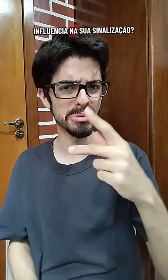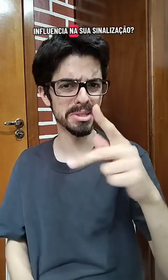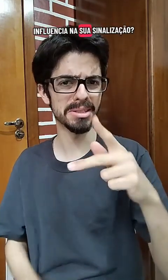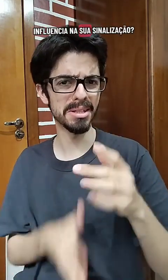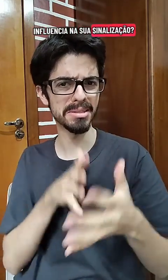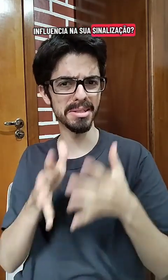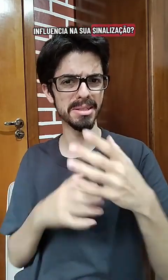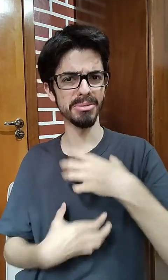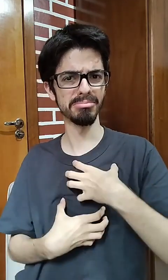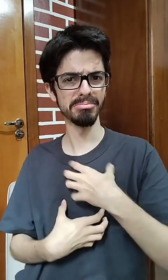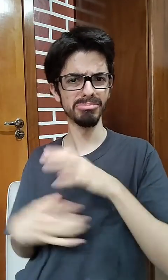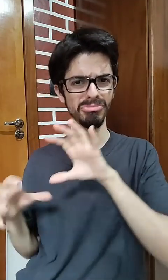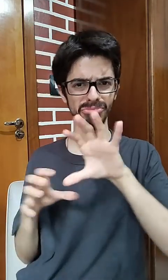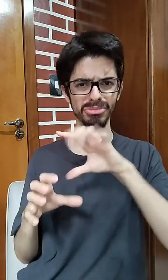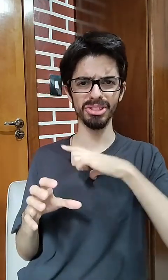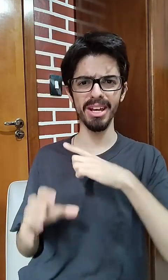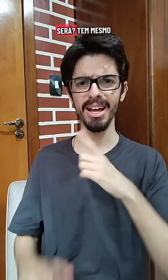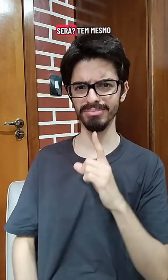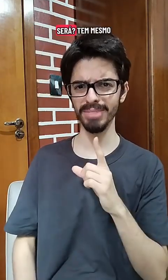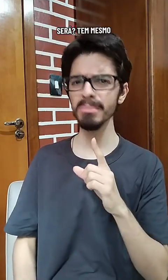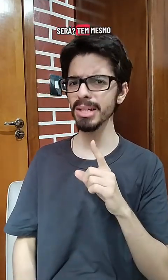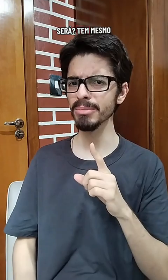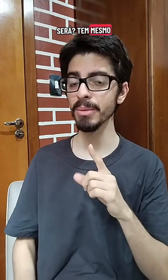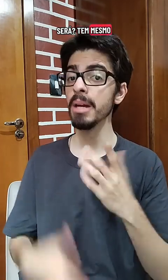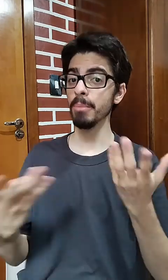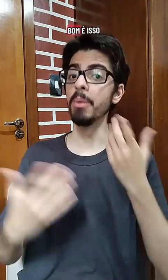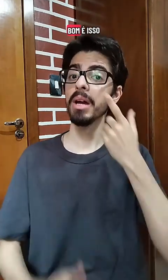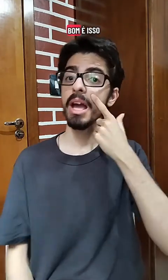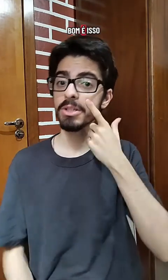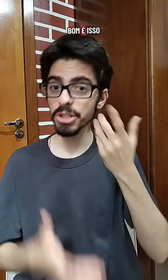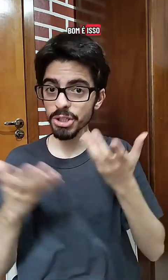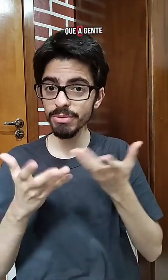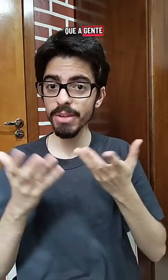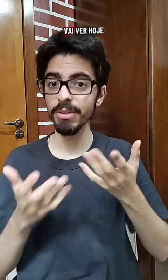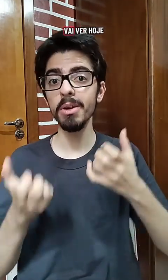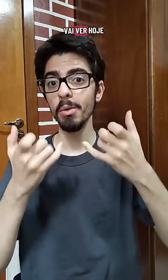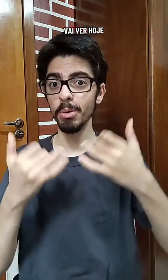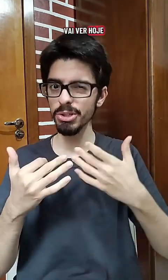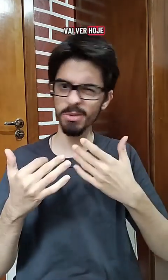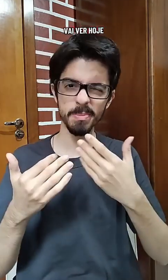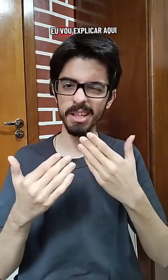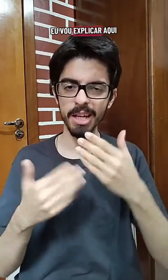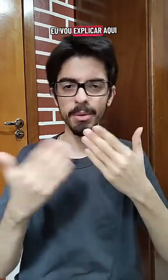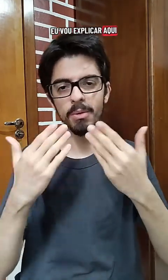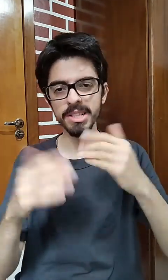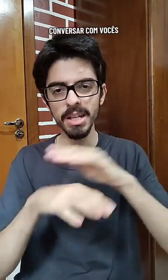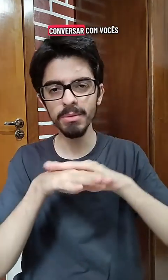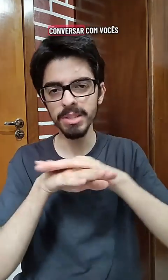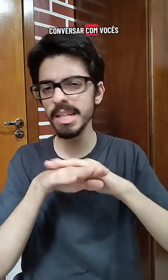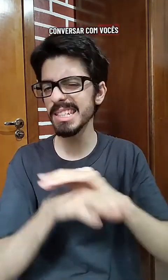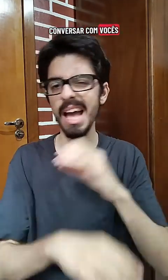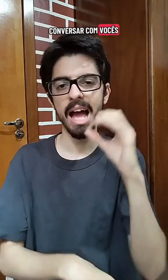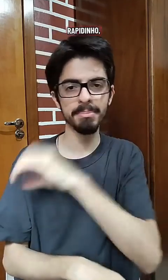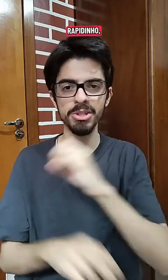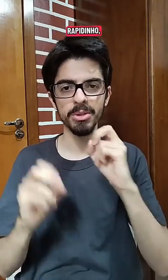sua sinalização? Será? Tem mesmo? Bom, é isso que a gente vai ver. Hoje eu vou explicar aqui, conversar com vocês rapidinho,